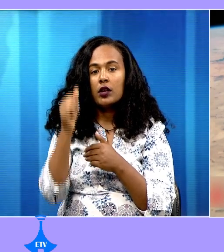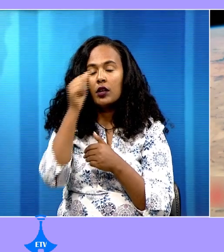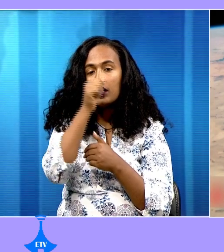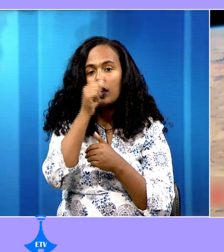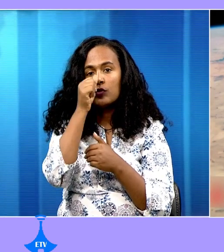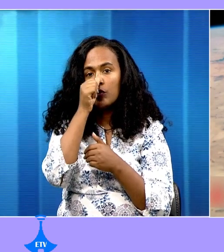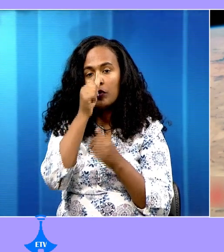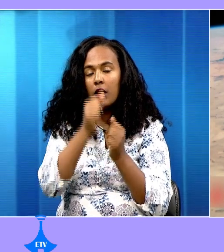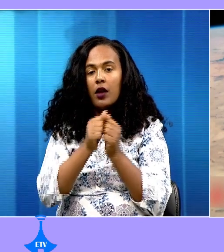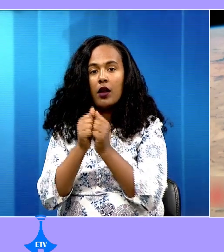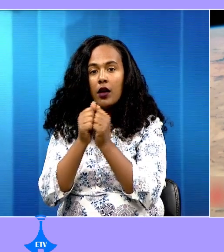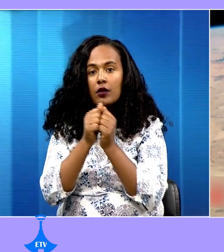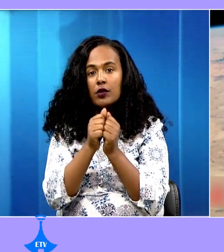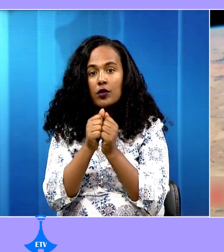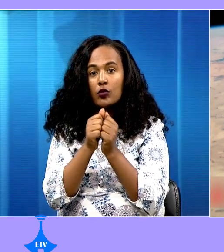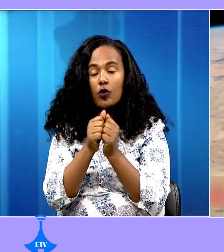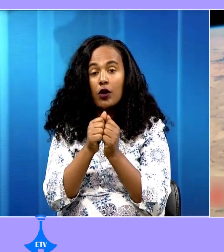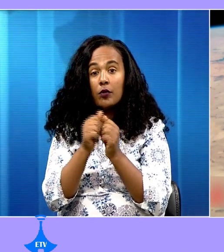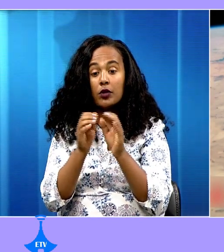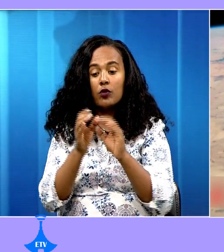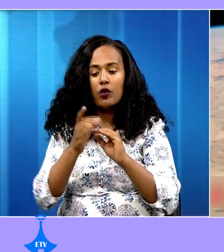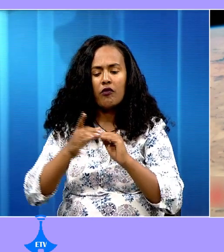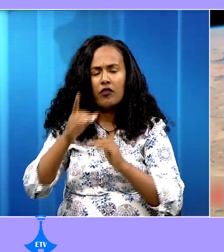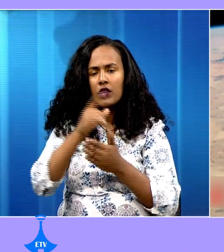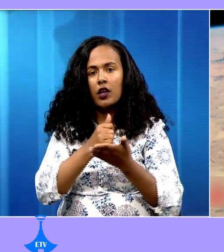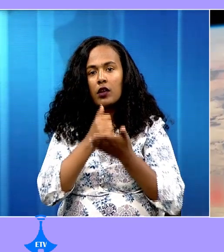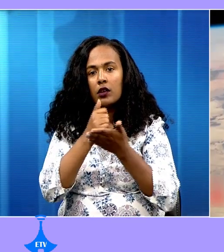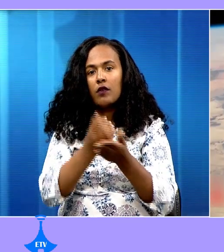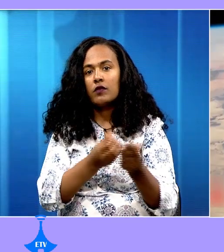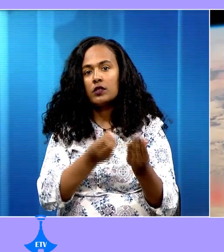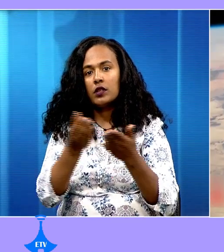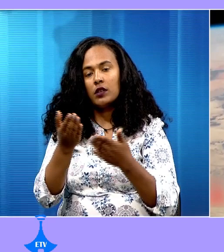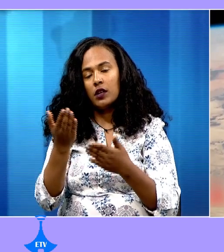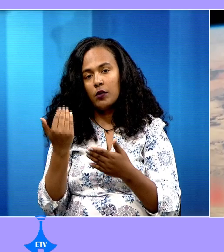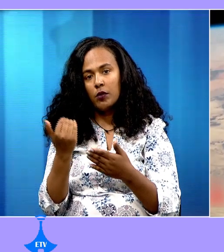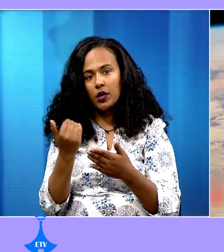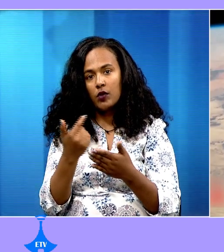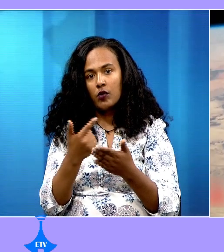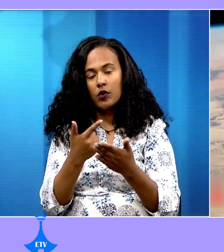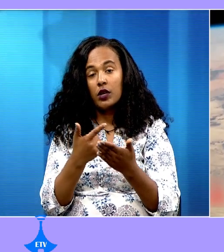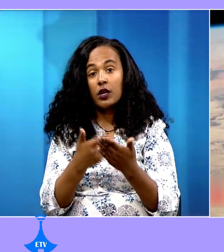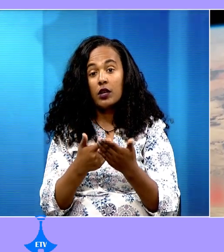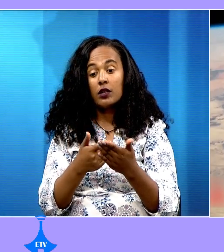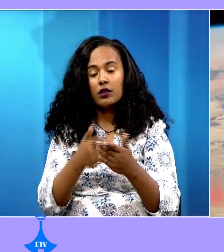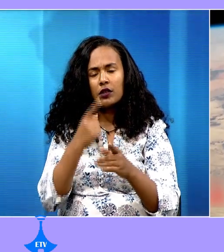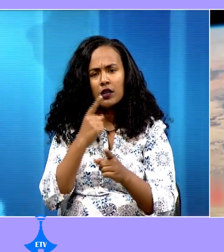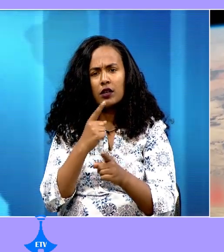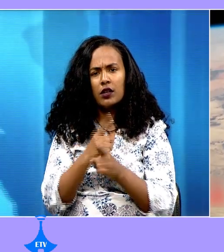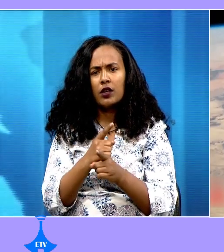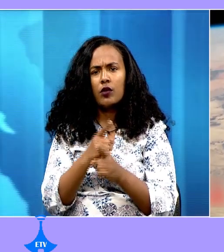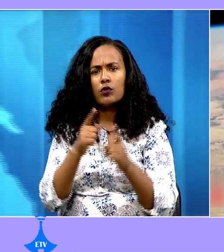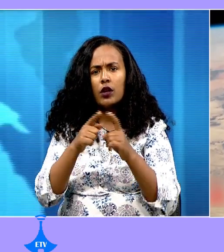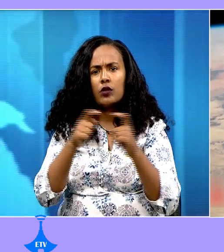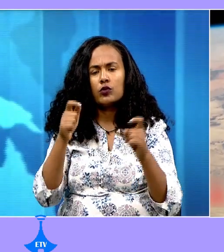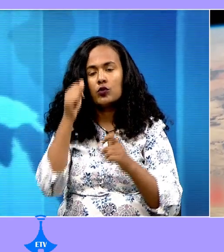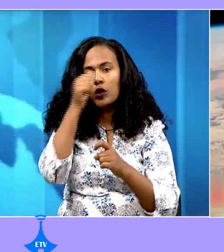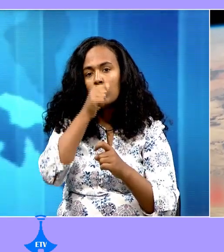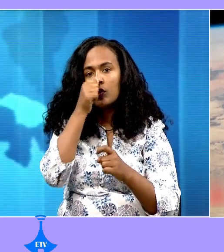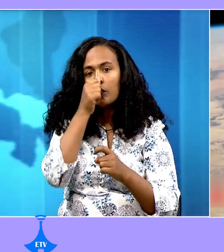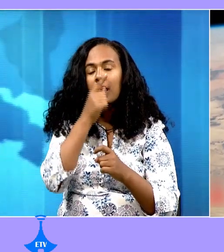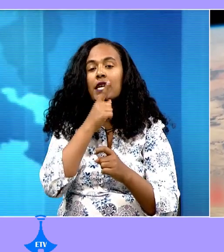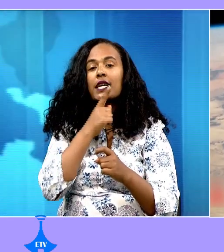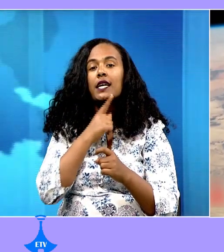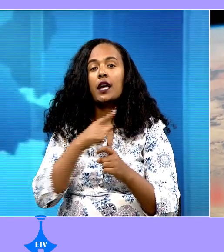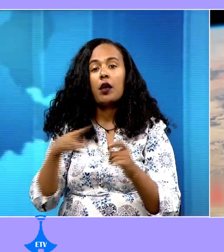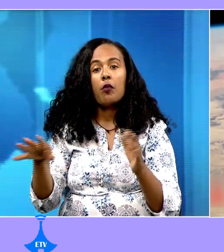ለኢትዮጵያ ለአንድነት ኃይሎች በሚደረገው ጦርነት ከፍተኛ ድጋፍ ይሰጥ የነበረ ነው። የቅርብና የሩቅ ደመኛ ጠላቶቿ ኢትዮጵያን ከቀይ ባህር